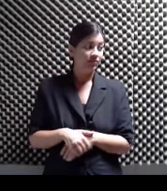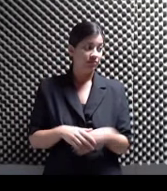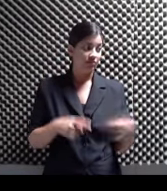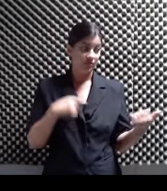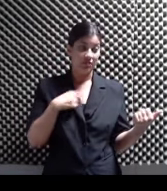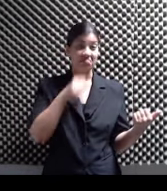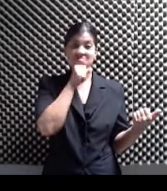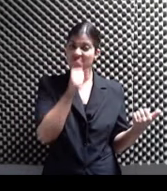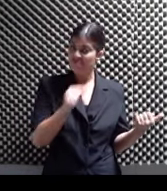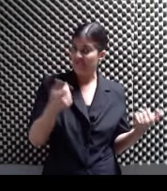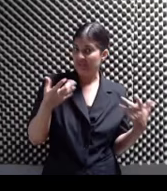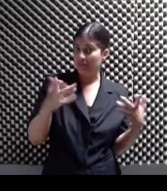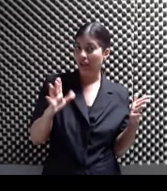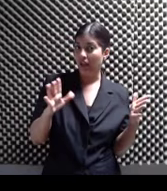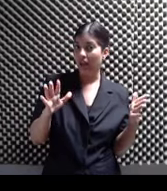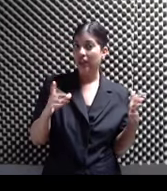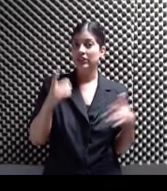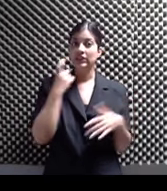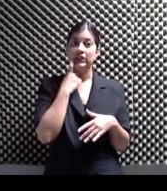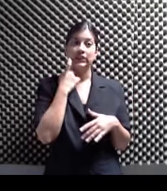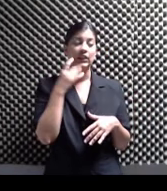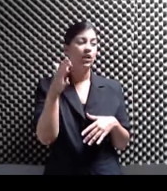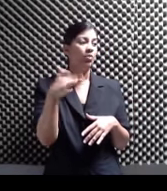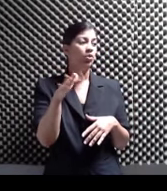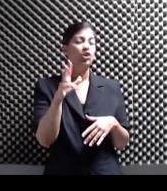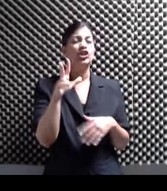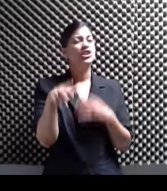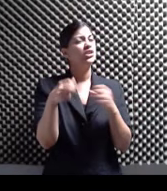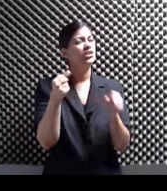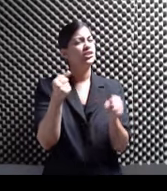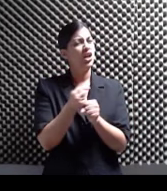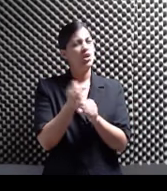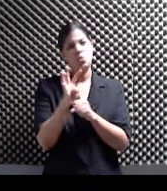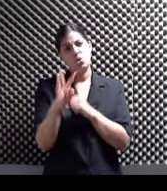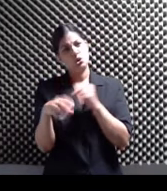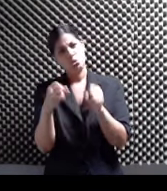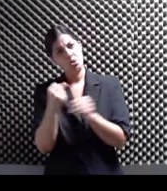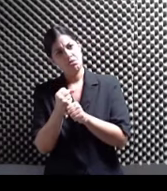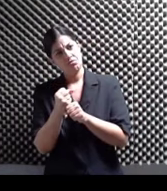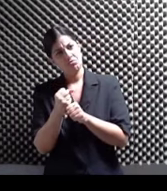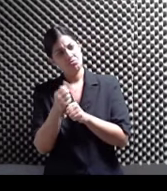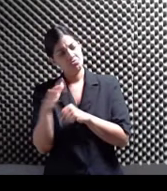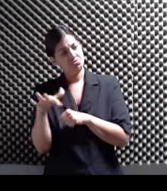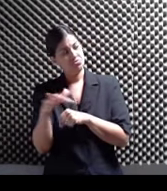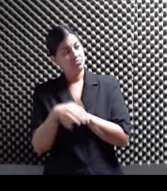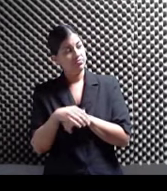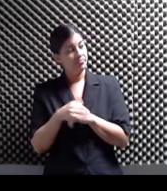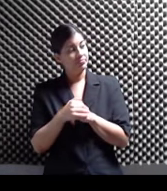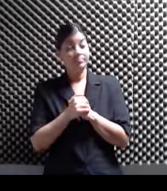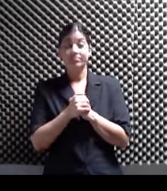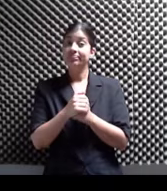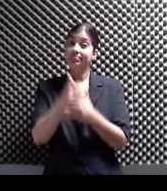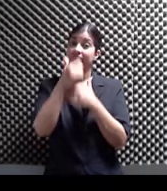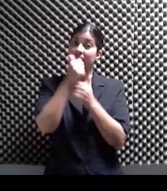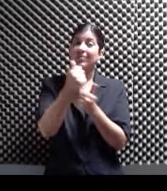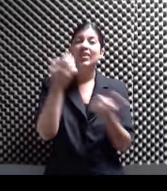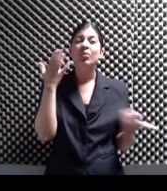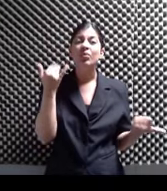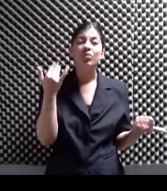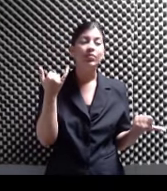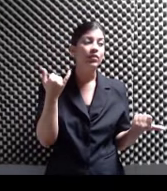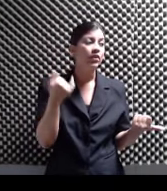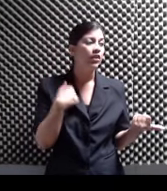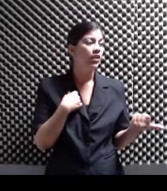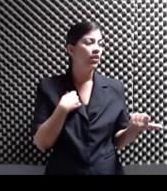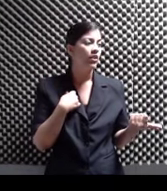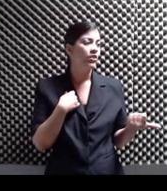mayor, ¿verdad? Ya hace como, yo diría, como 3 años o 4 años atrás. Y fue bien interesante porque ella decía que ella